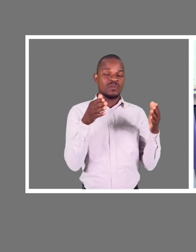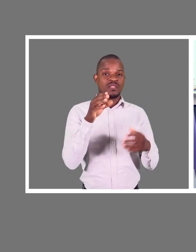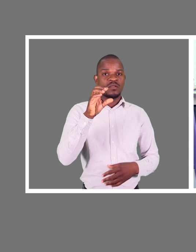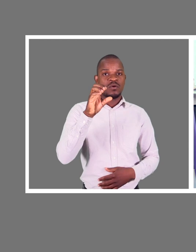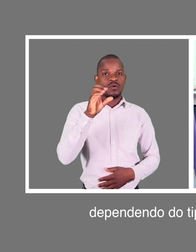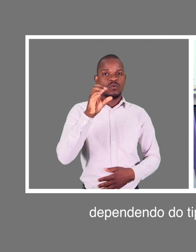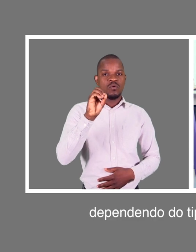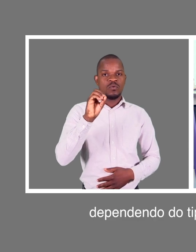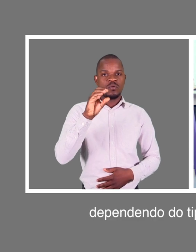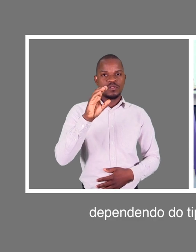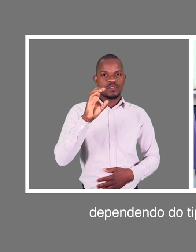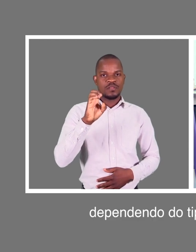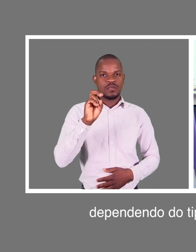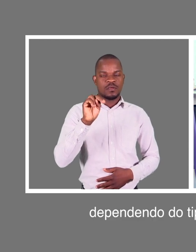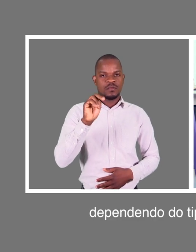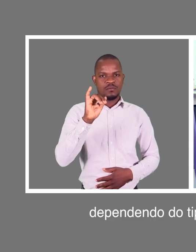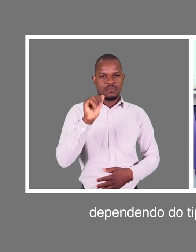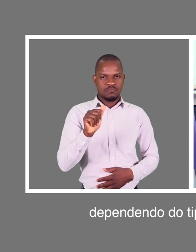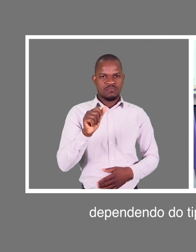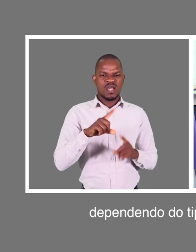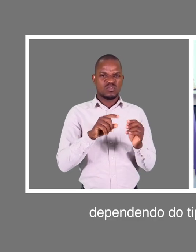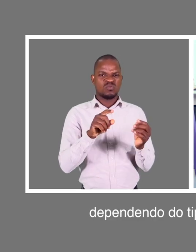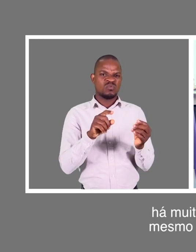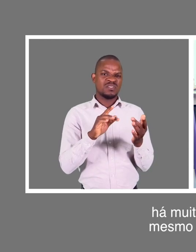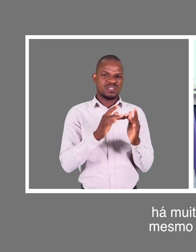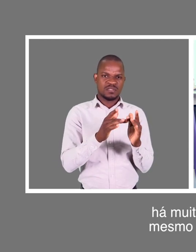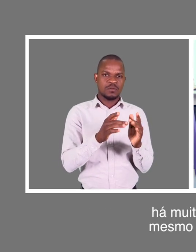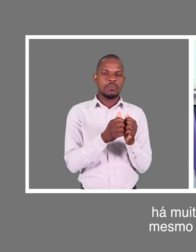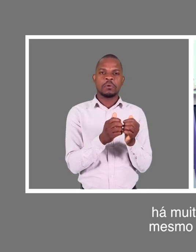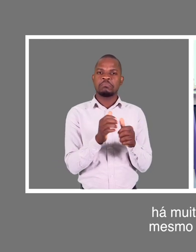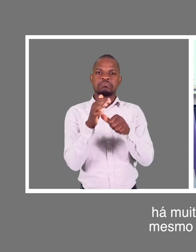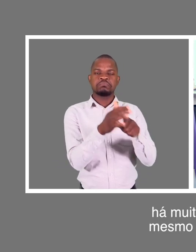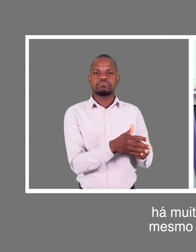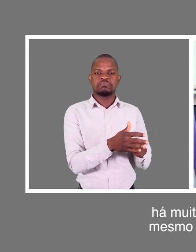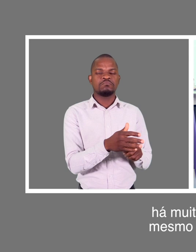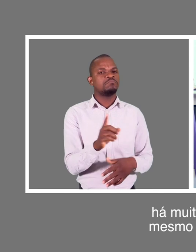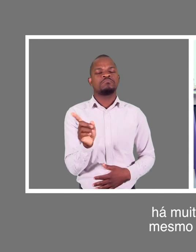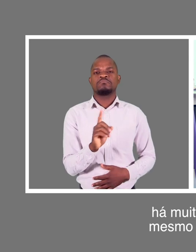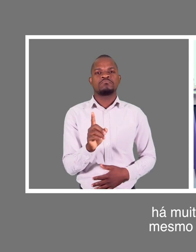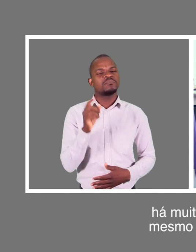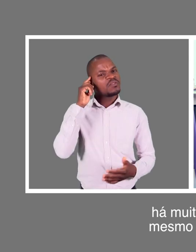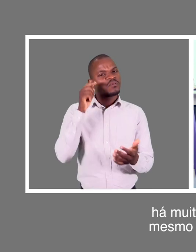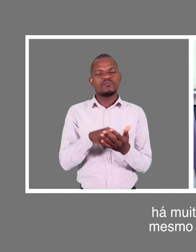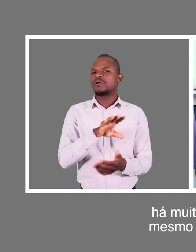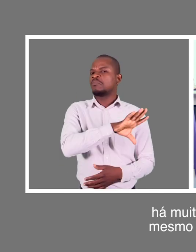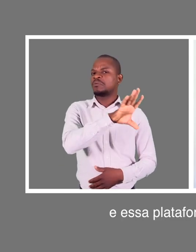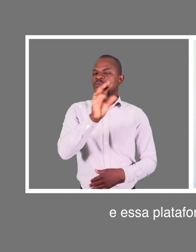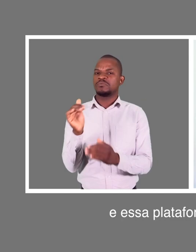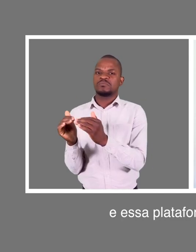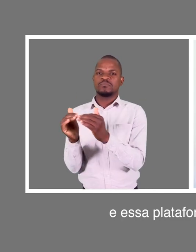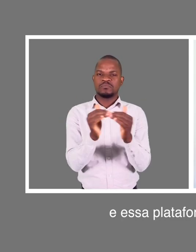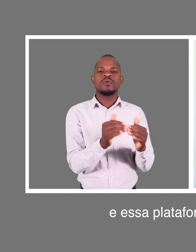tipos, né? Então, dependendo do tipo de limitação que a pessoa tem, há muitos que estão a produzir, mesmo com as suas limitações.